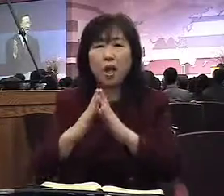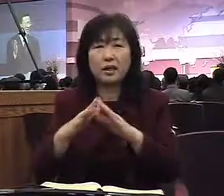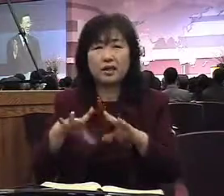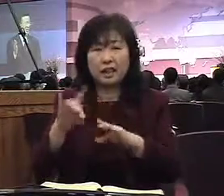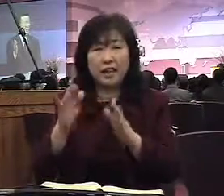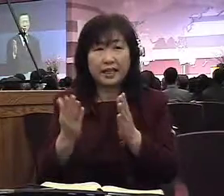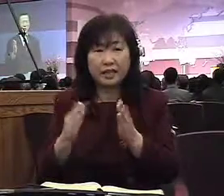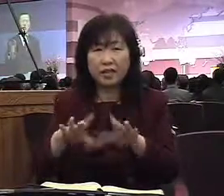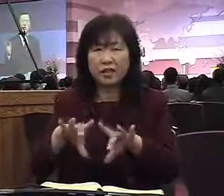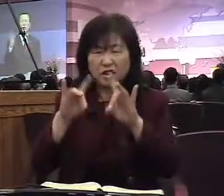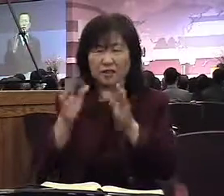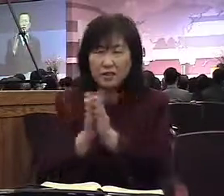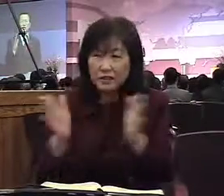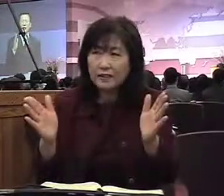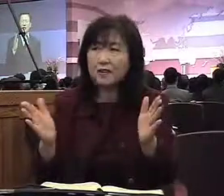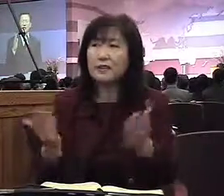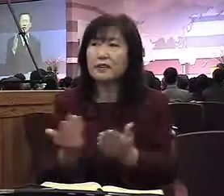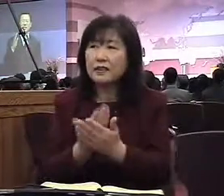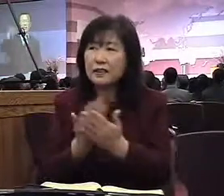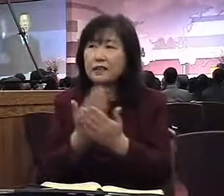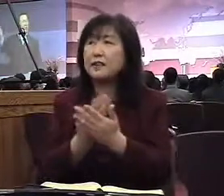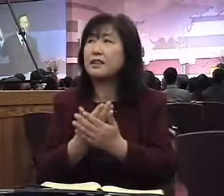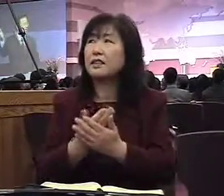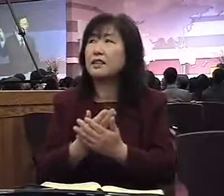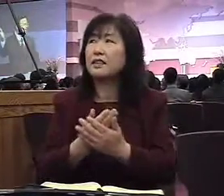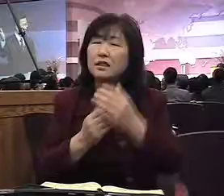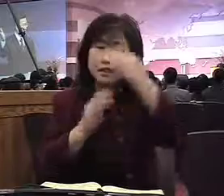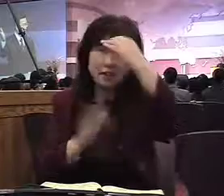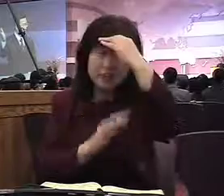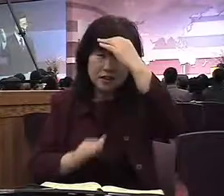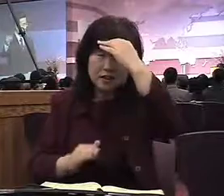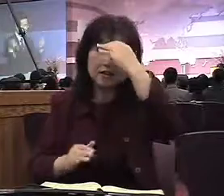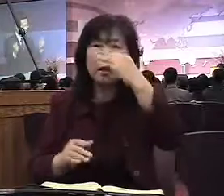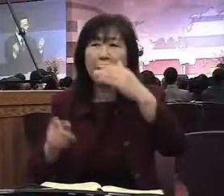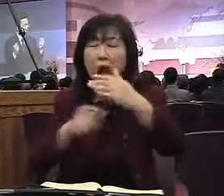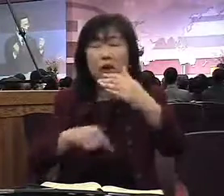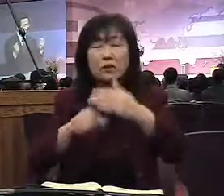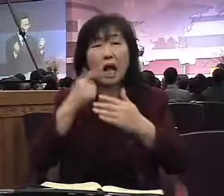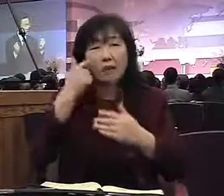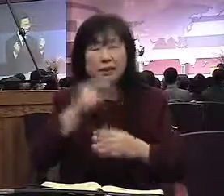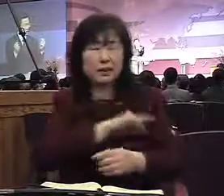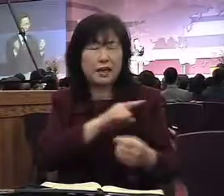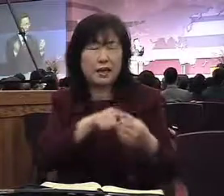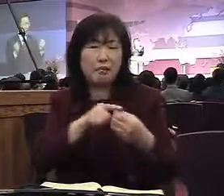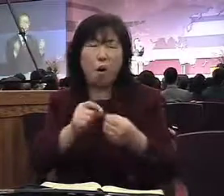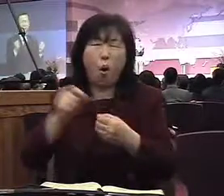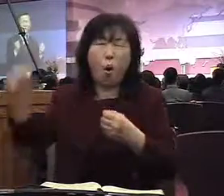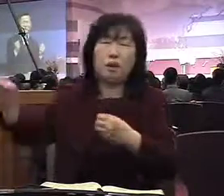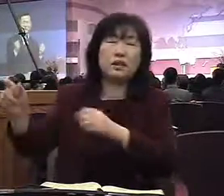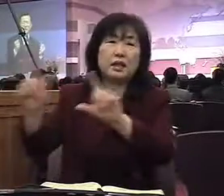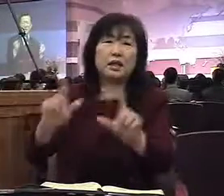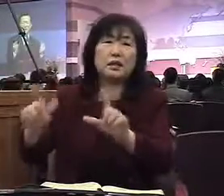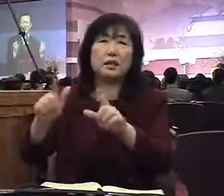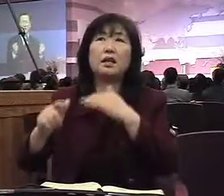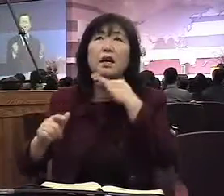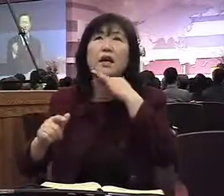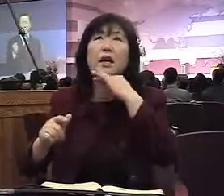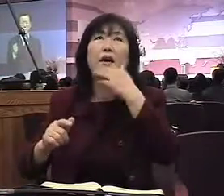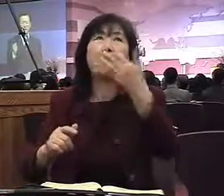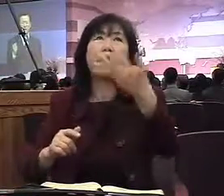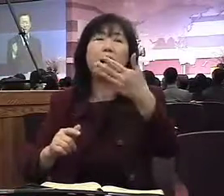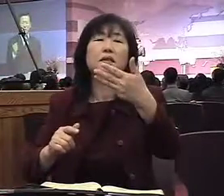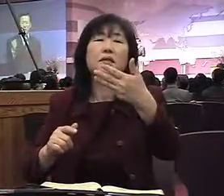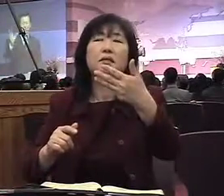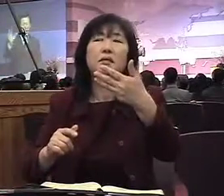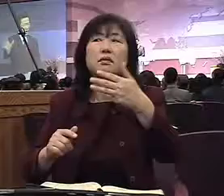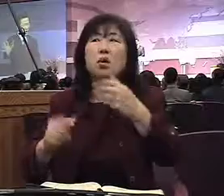하는데 지금도 우리 교회 성도들 가운데서는 제일 멀리 사세요. 그래서 손수로 그렇게 이제 거의 80이 되셨는데